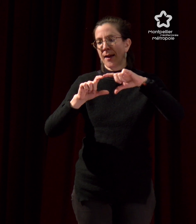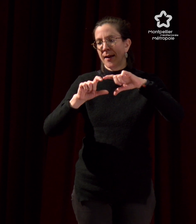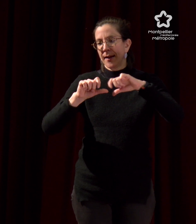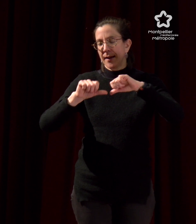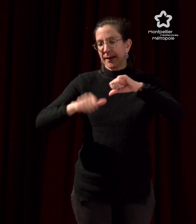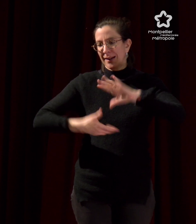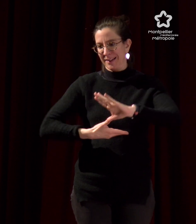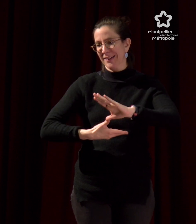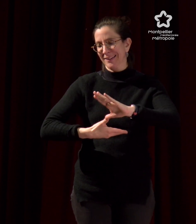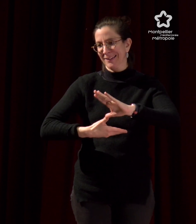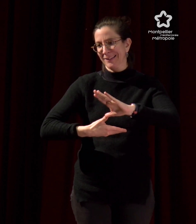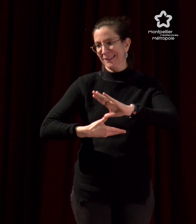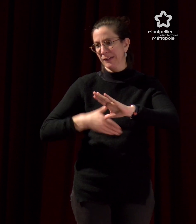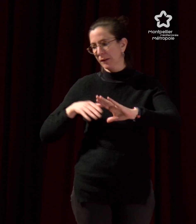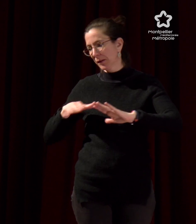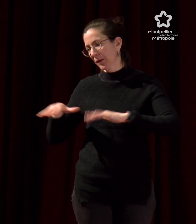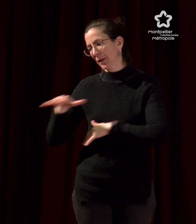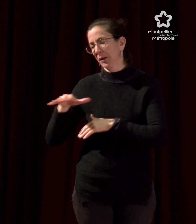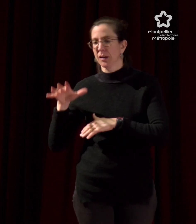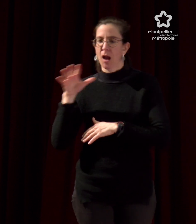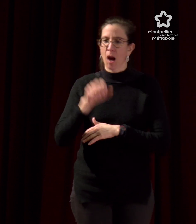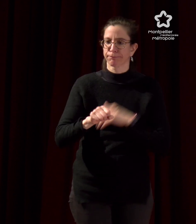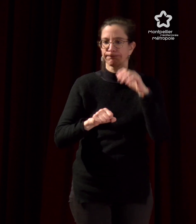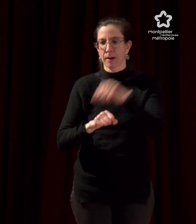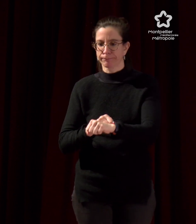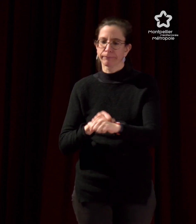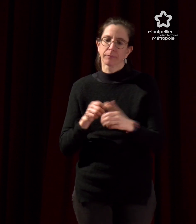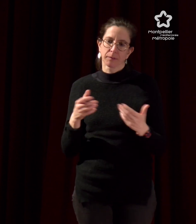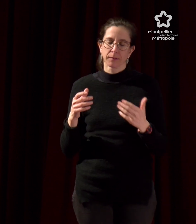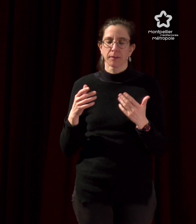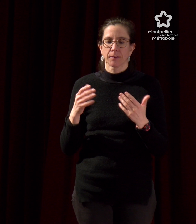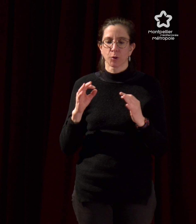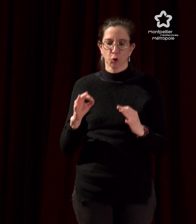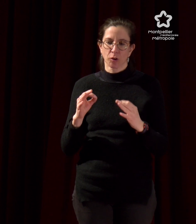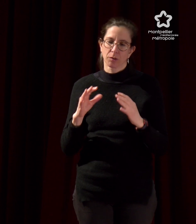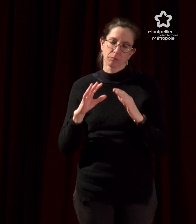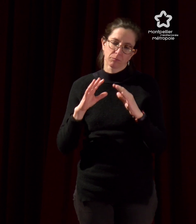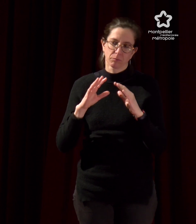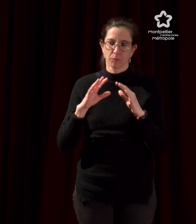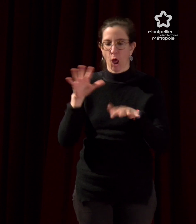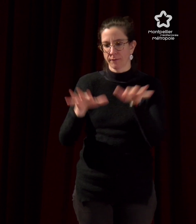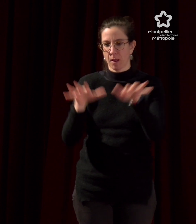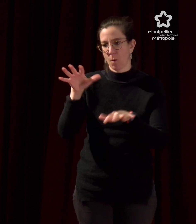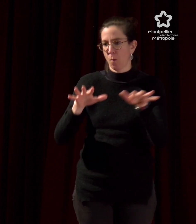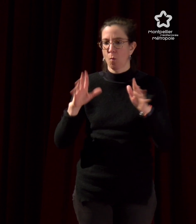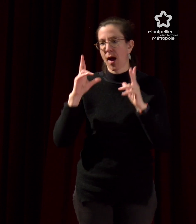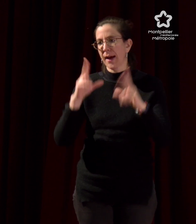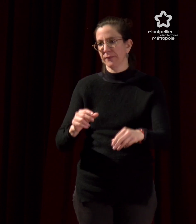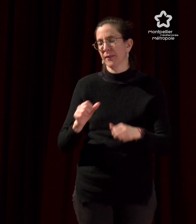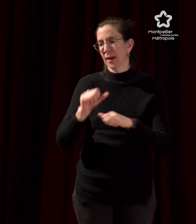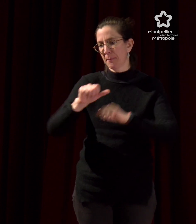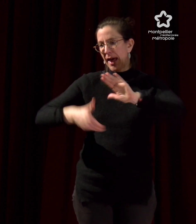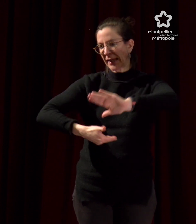gros, les données génétiques pointent vers une entrée en Amérique il y a environ 15 000 ans, avant